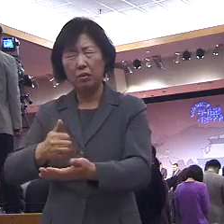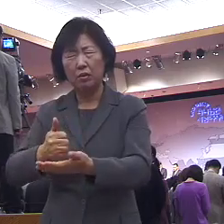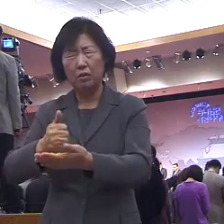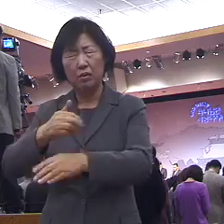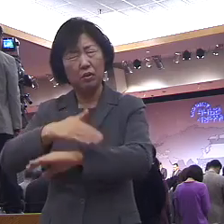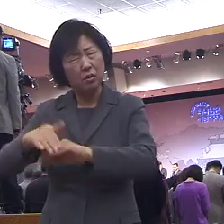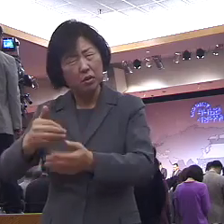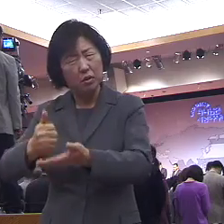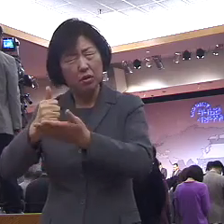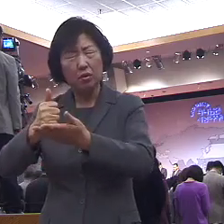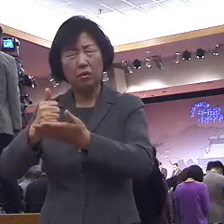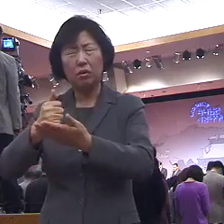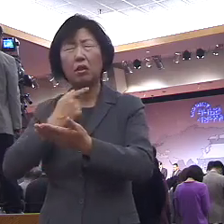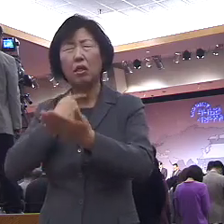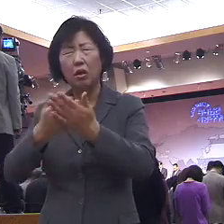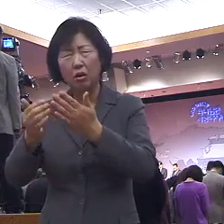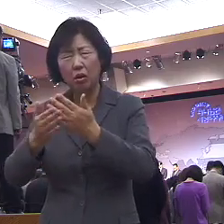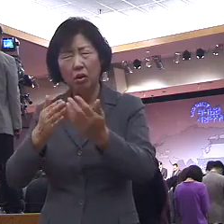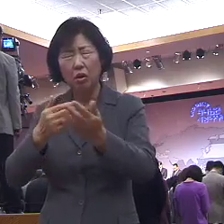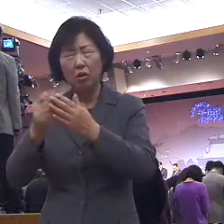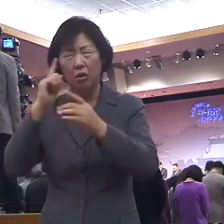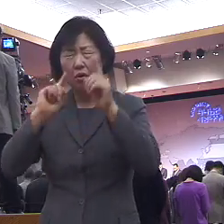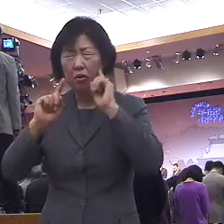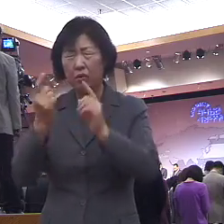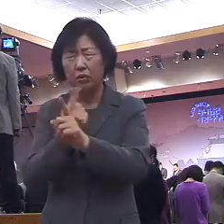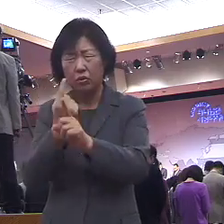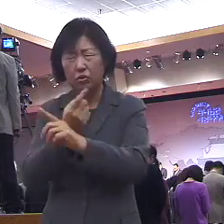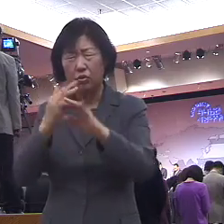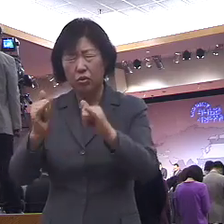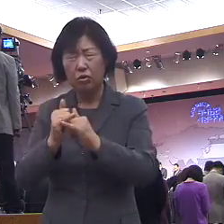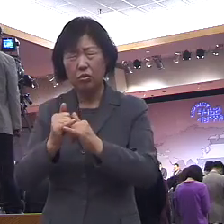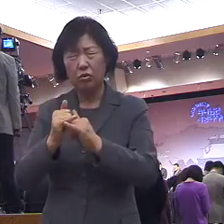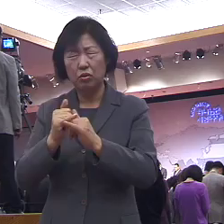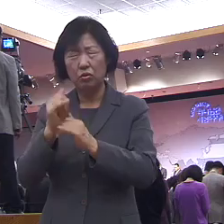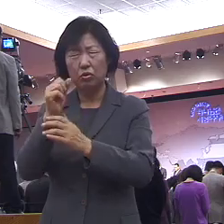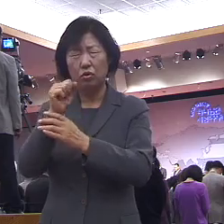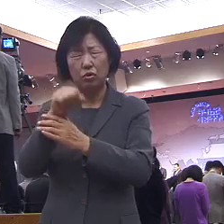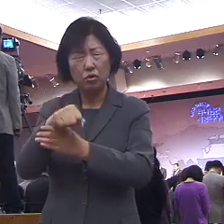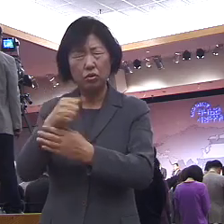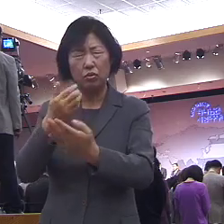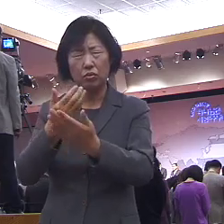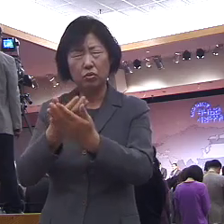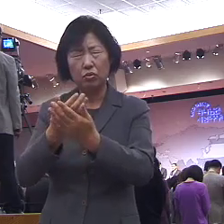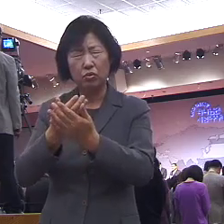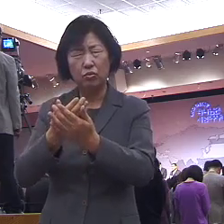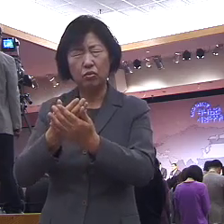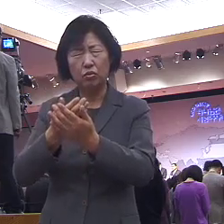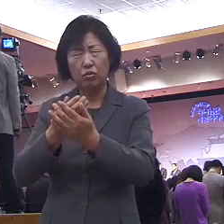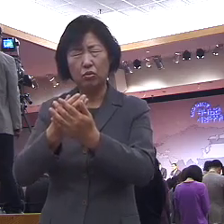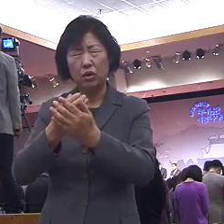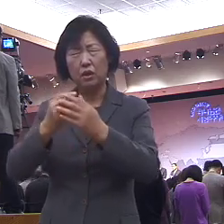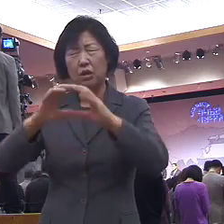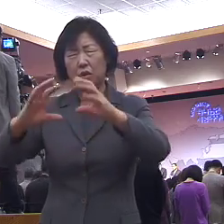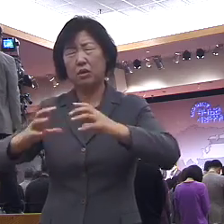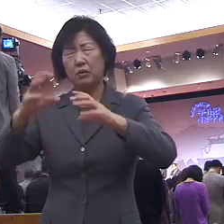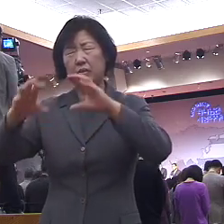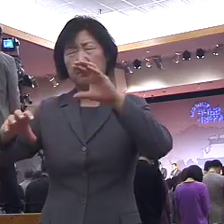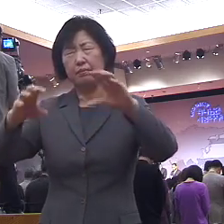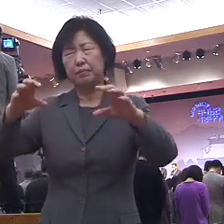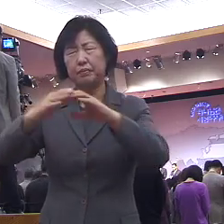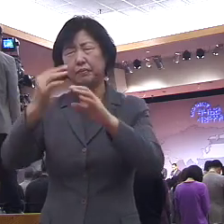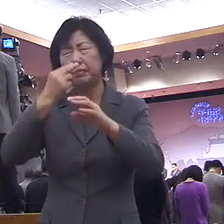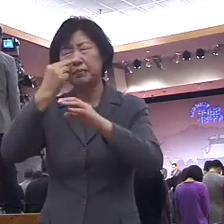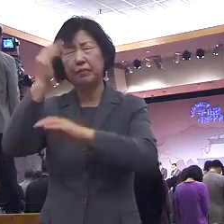가정, 우리 아이들을 회복되는 은혜를, 상처받은 치유자들로 거듭나는 은혜를 허락하여 주시옵소서. 아멘. 세계 각곳에서 생명의